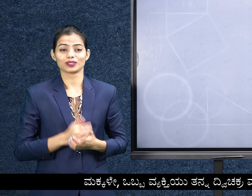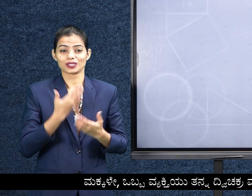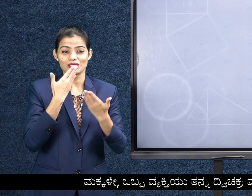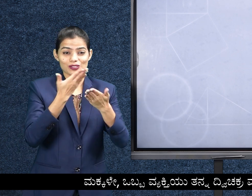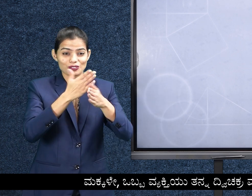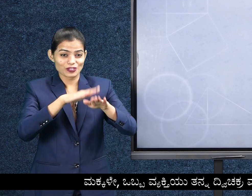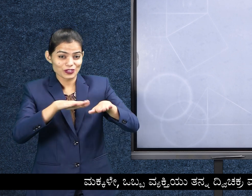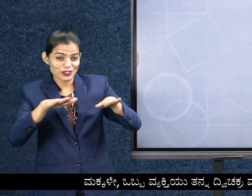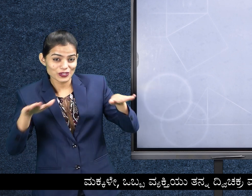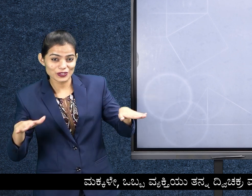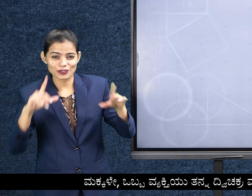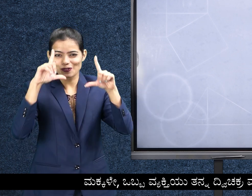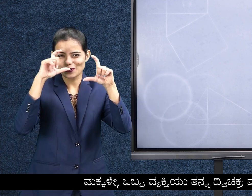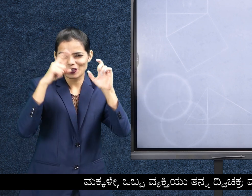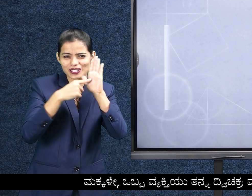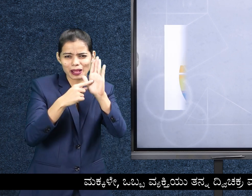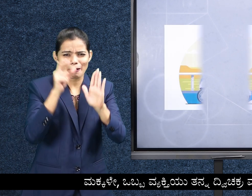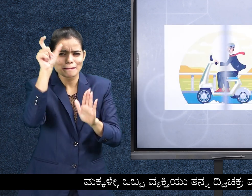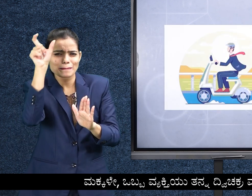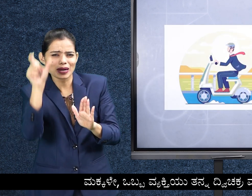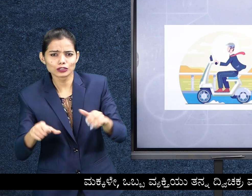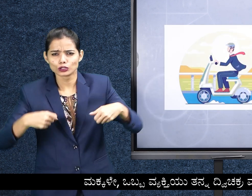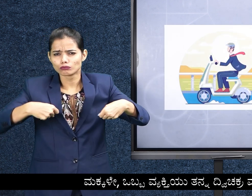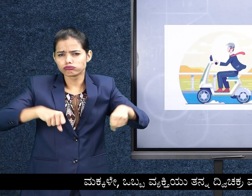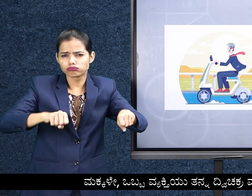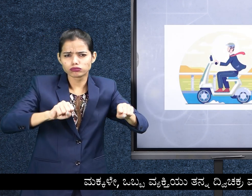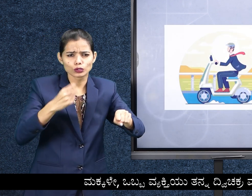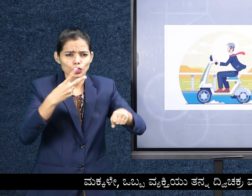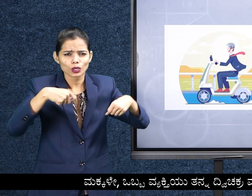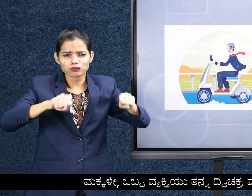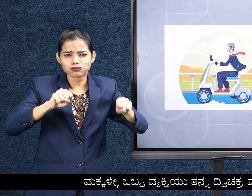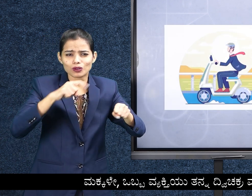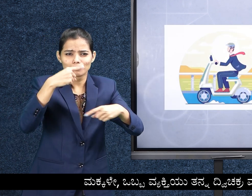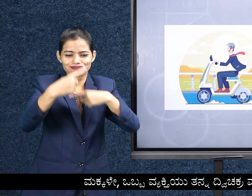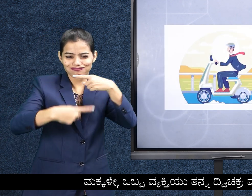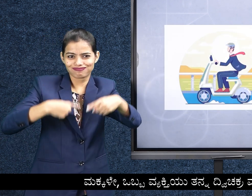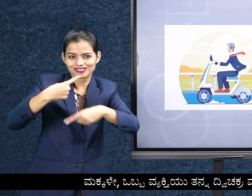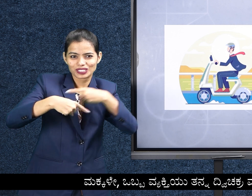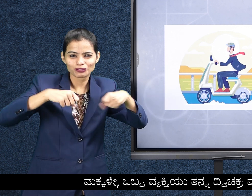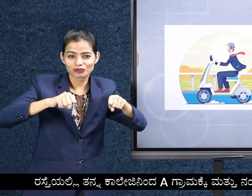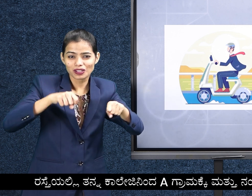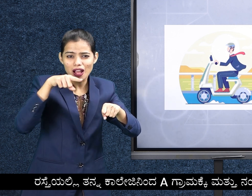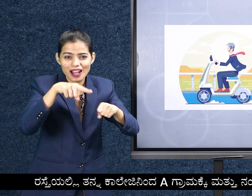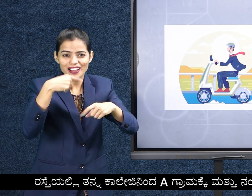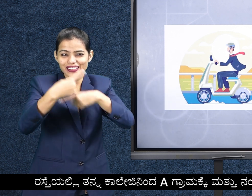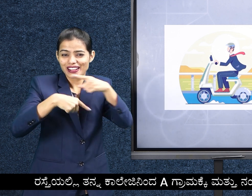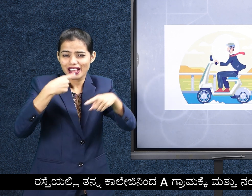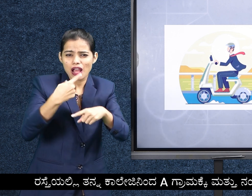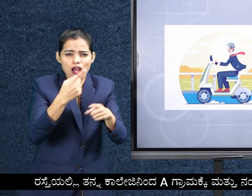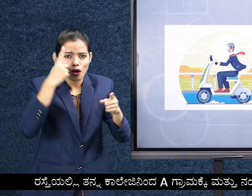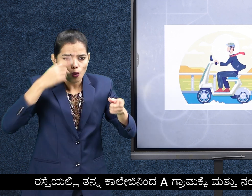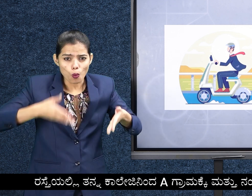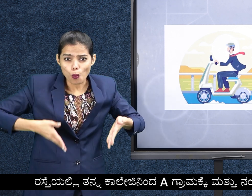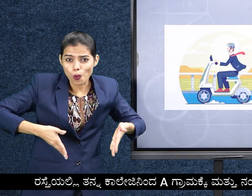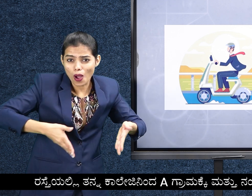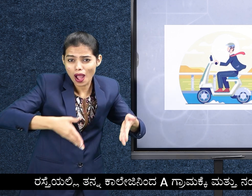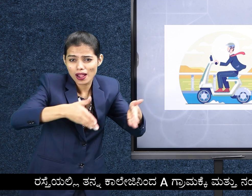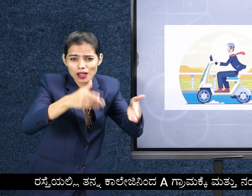ಮಕ್ಕಳೇ, ಒಬ್ಬ ವ್ಯಕ್ತಿಯು ತನ್ನ ದ್ವಿಚಕ್ರ ವಾಹನವನ್ನು ಪೂರ್ವದ ಕಡೆಗೆ ನೇರವಾಗಿ ರಸ್ತೆಯಲ್ಲಿ ತನ್ನ ಕಾಲೇಜಿನಿಂದ